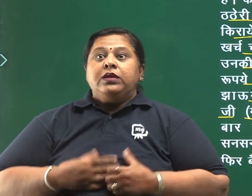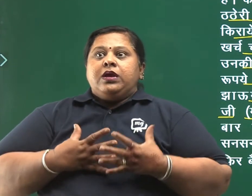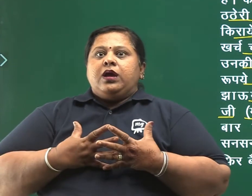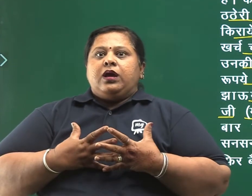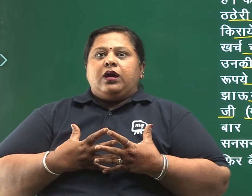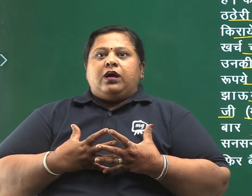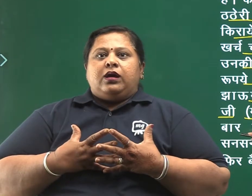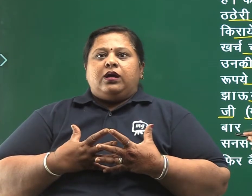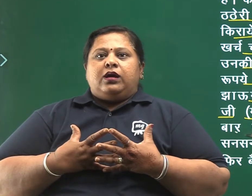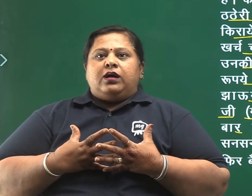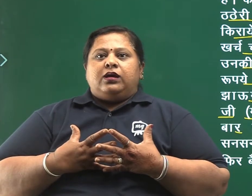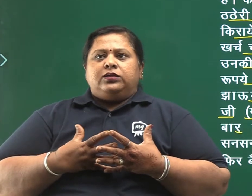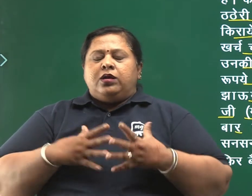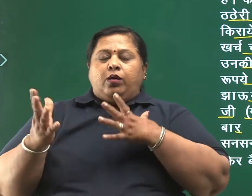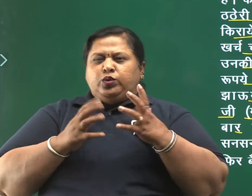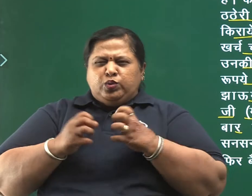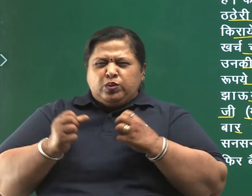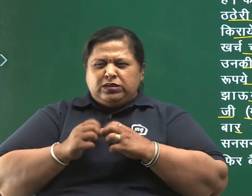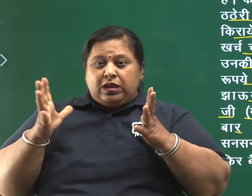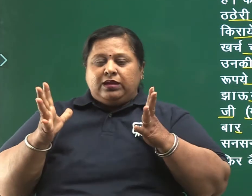एक बार जोर से